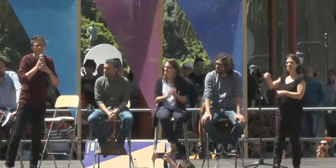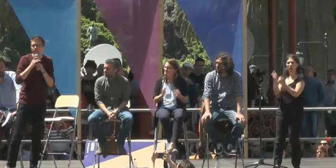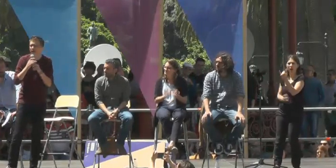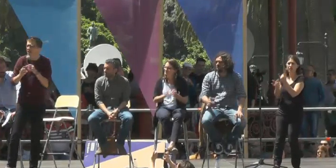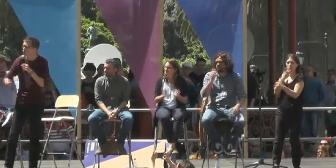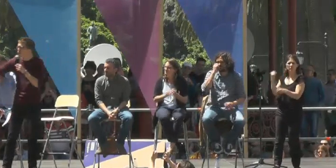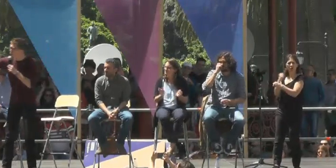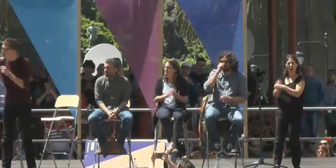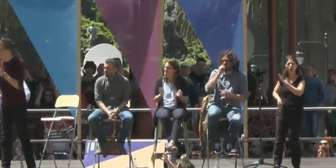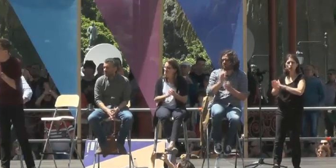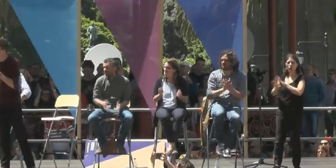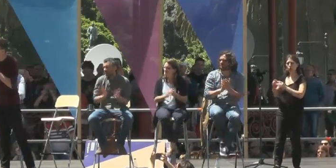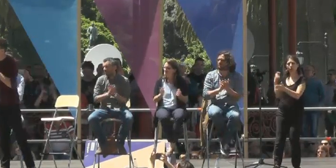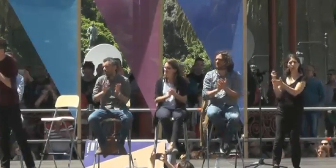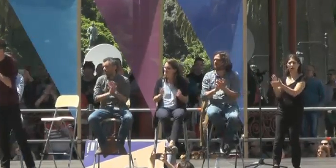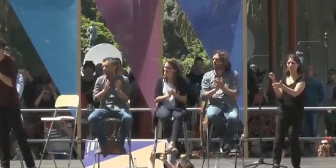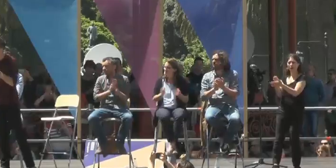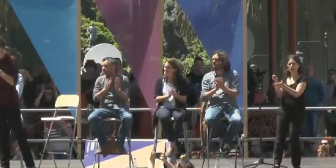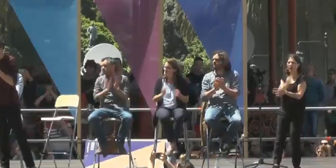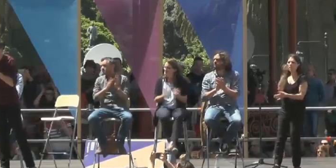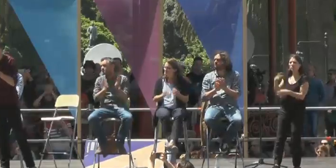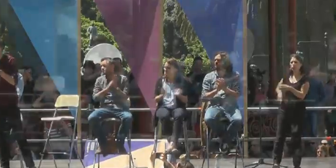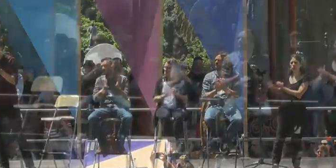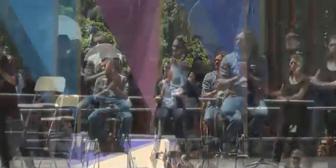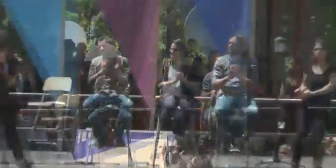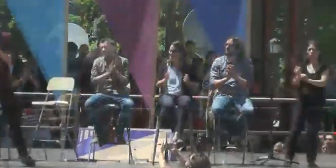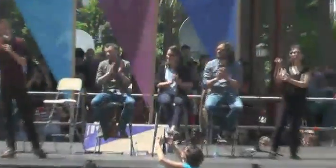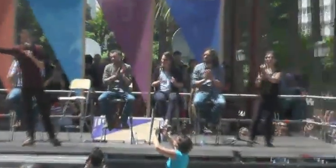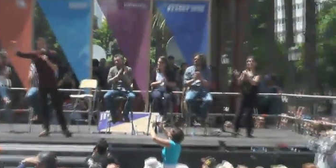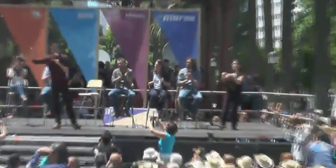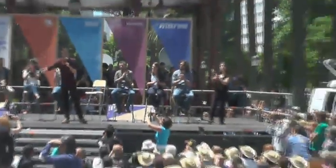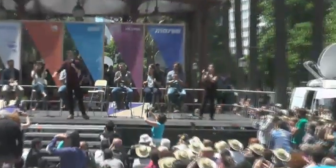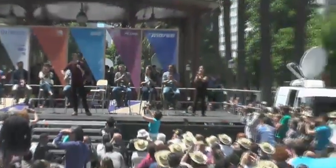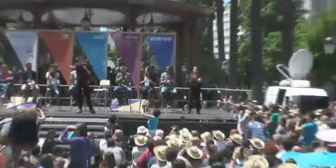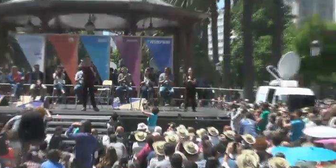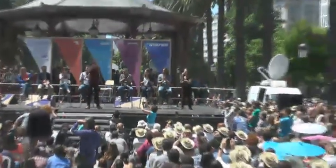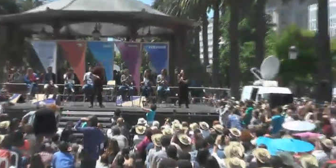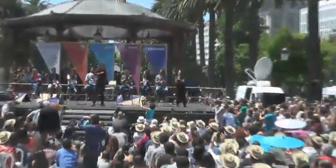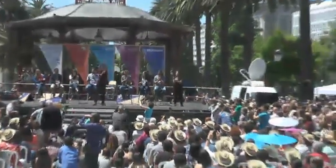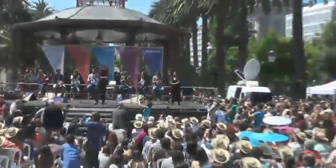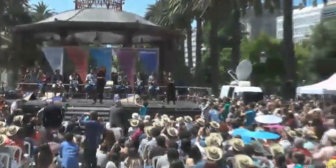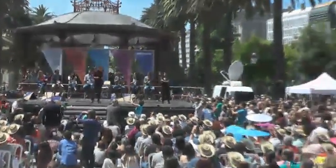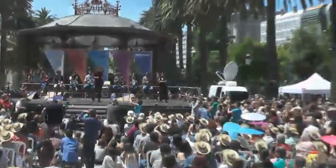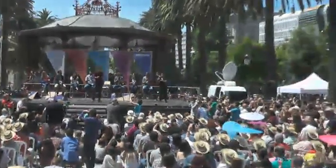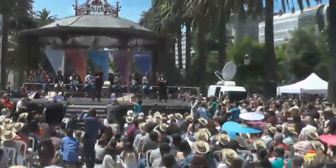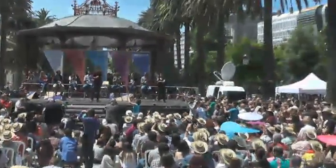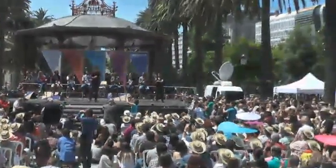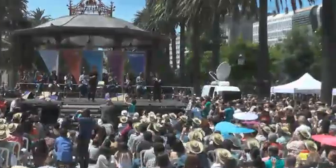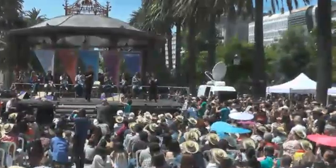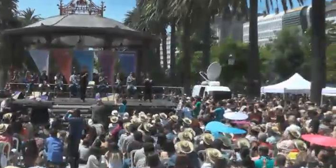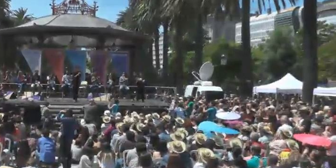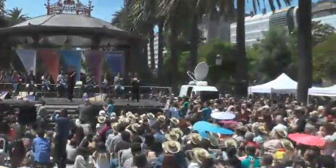poder seguir trabajando, o protegiendo los salarios como única manera de proteger el consumo y por tanto de generar más empleo.